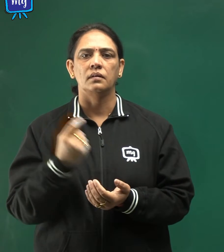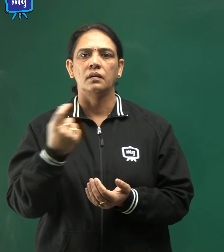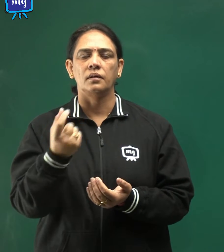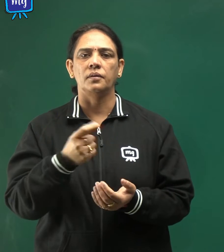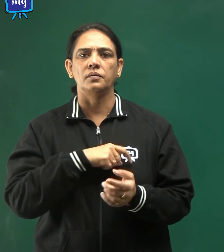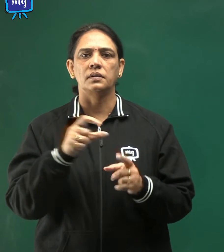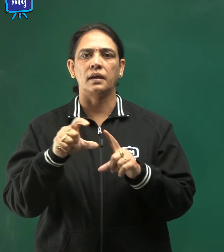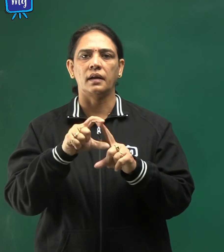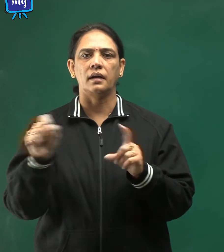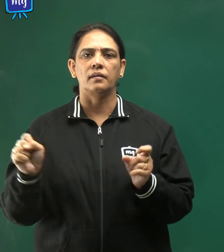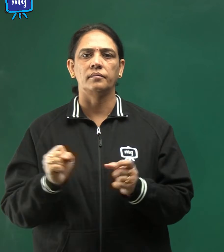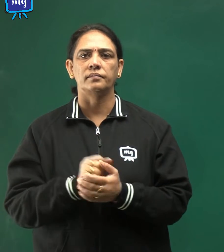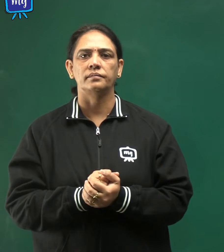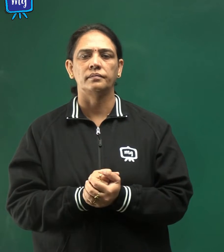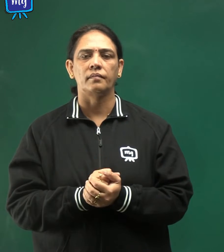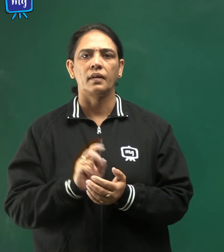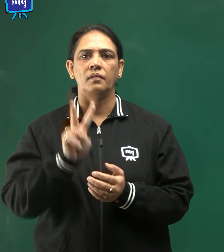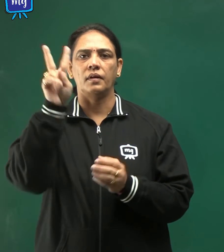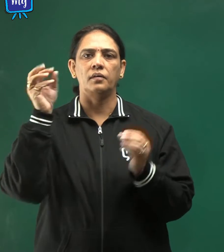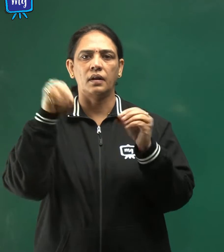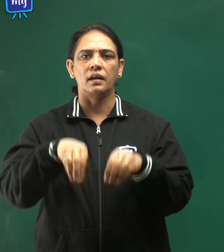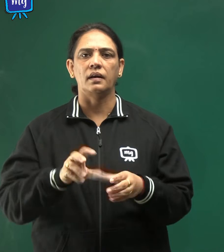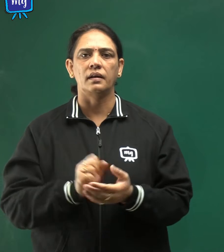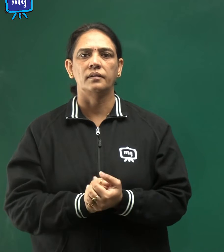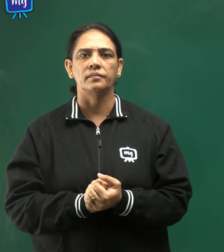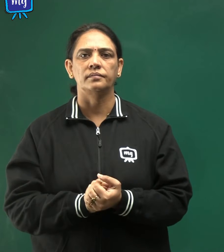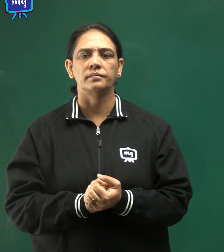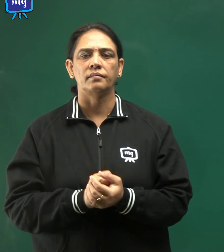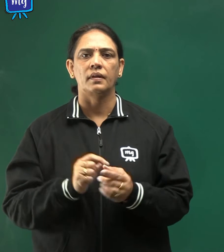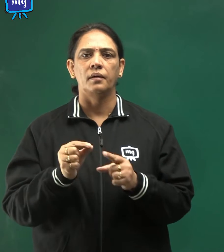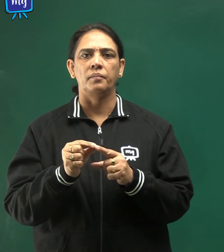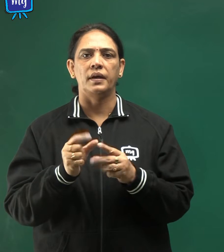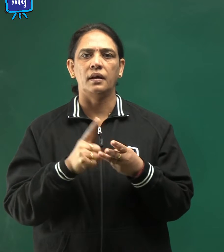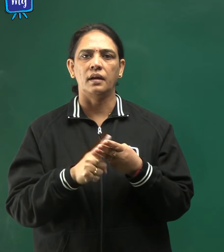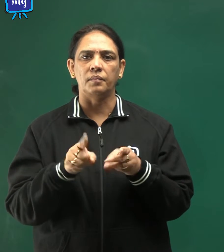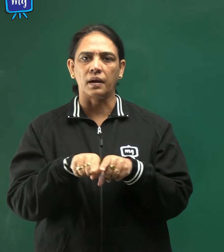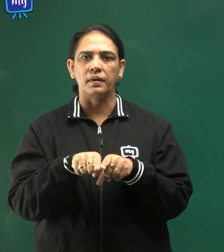यूज करेंगे। मान रखेंगे पीई बराबर